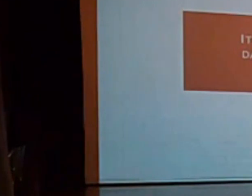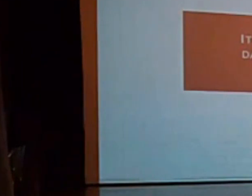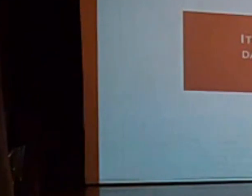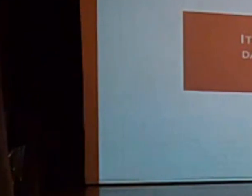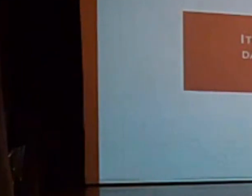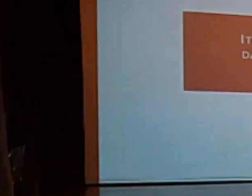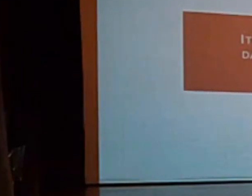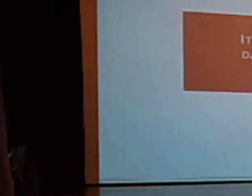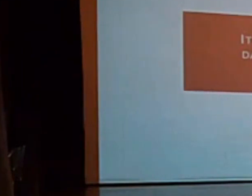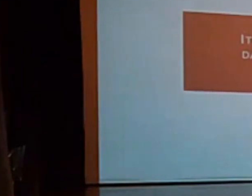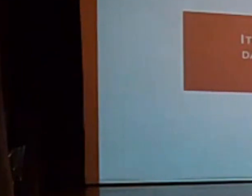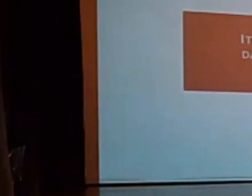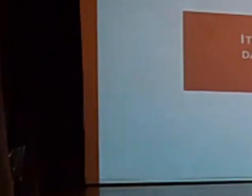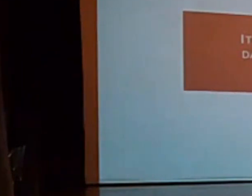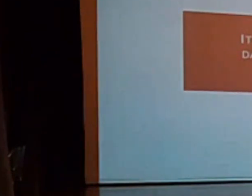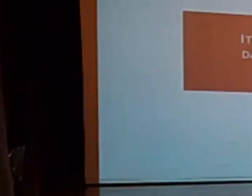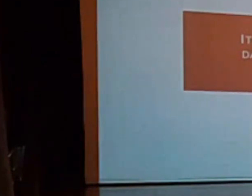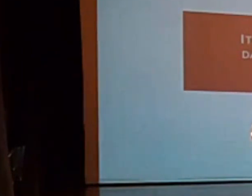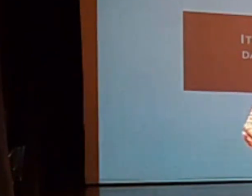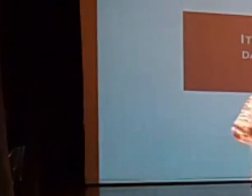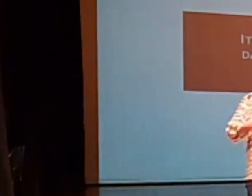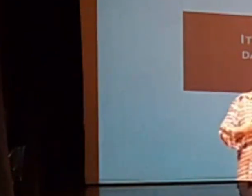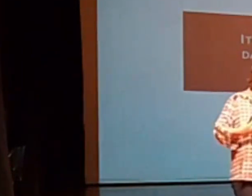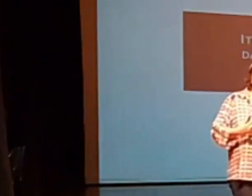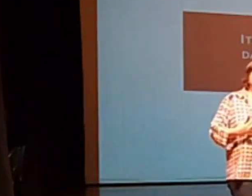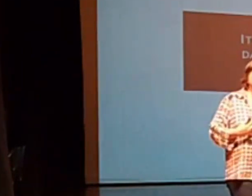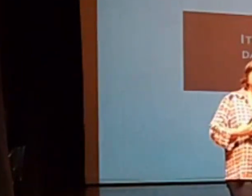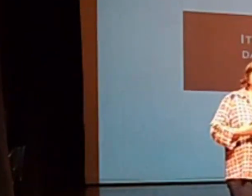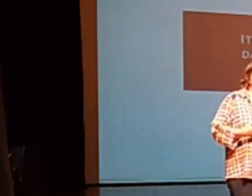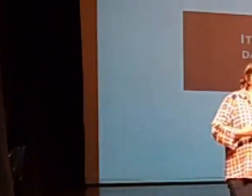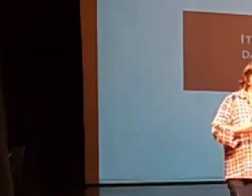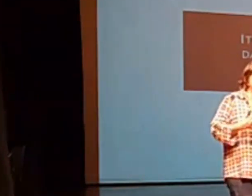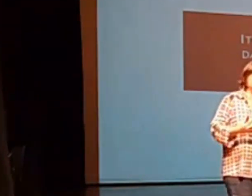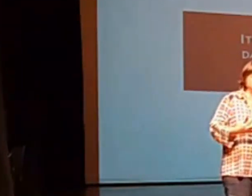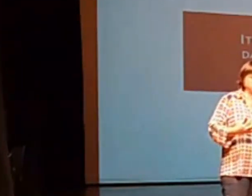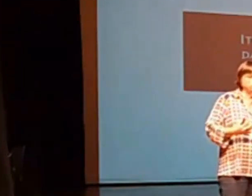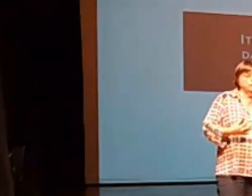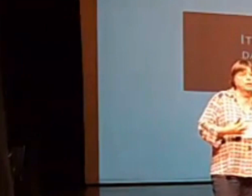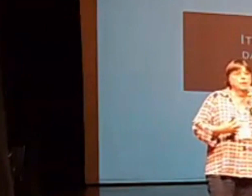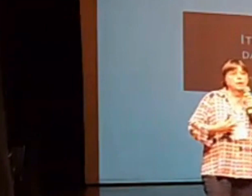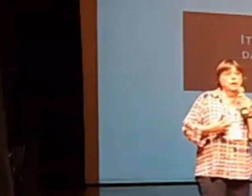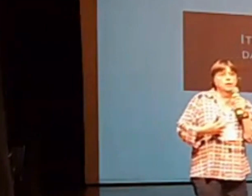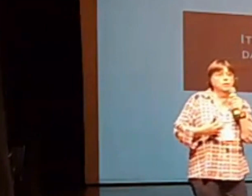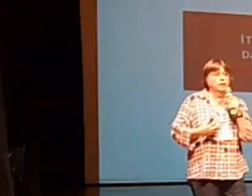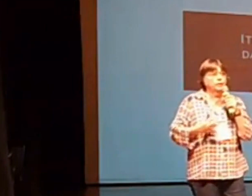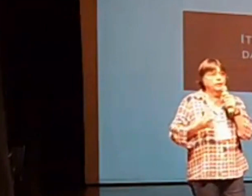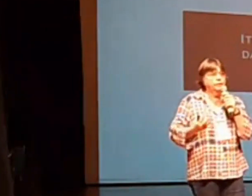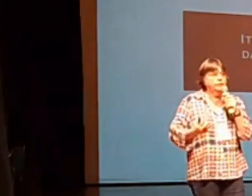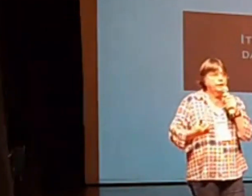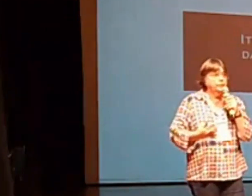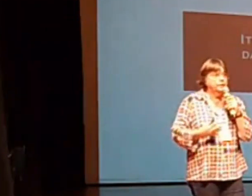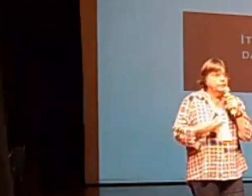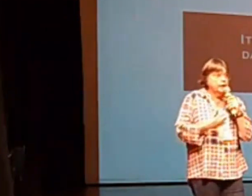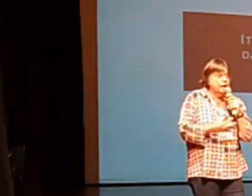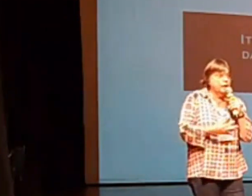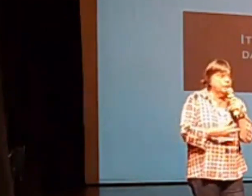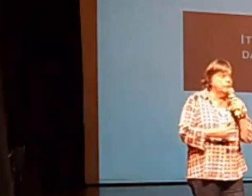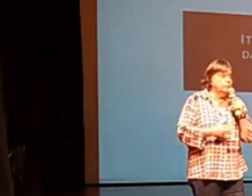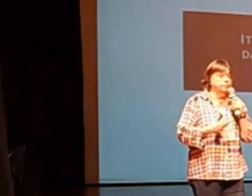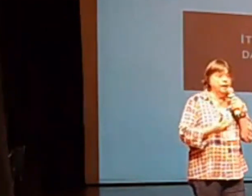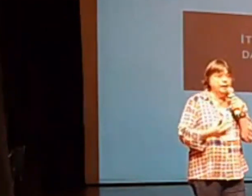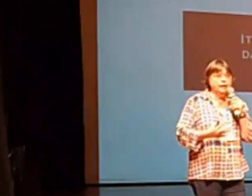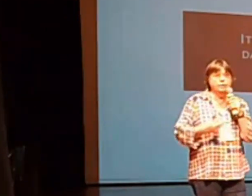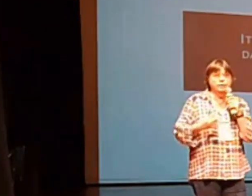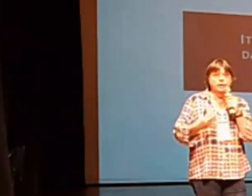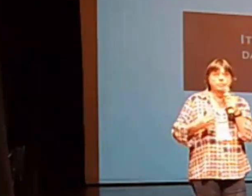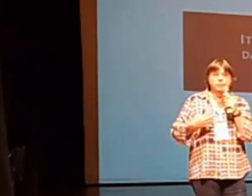pessoas com escoliose e as próprias pessoas com escoliose e seus familiares, porque às vezes, né, um adolescente não